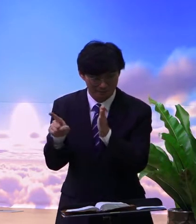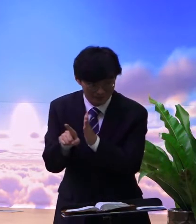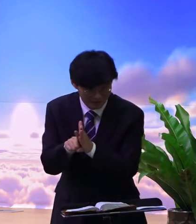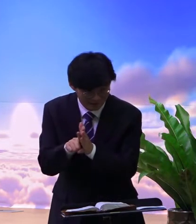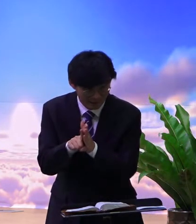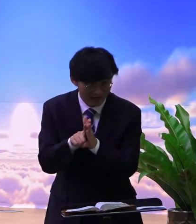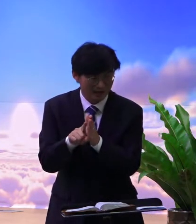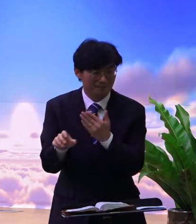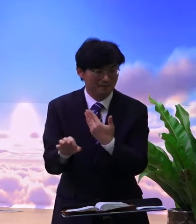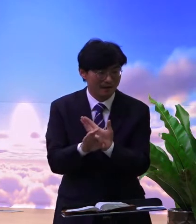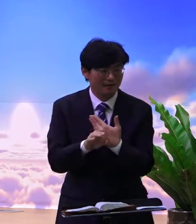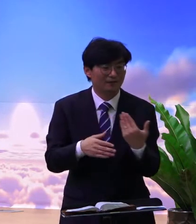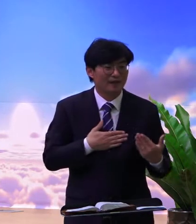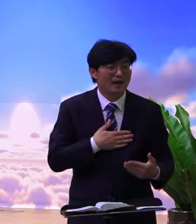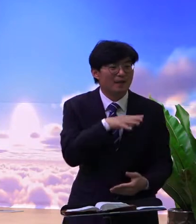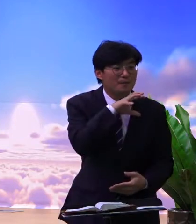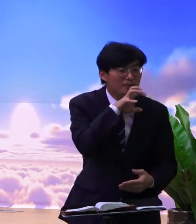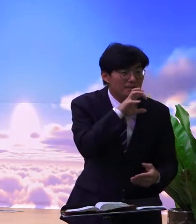믿으십니까?